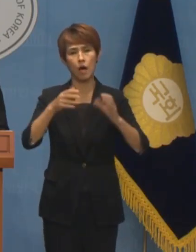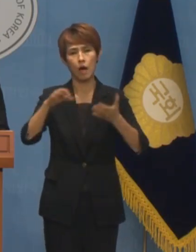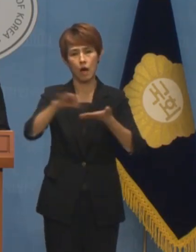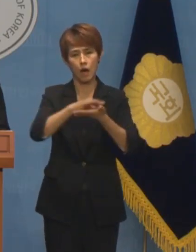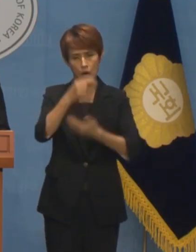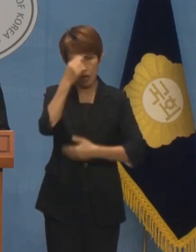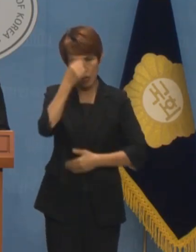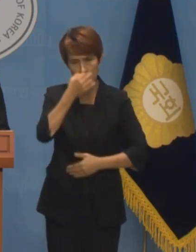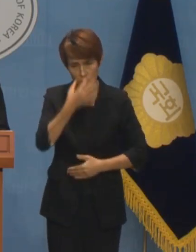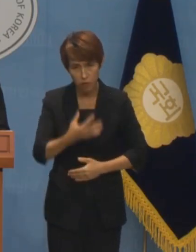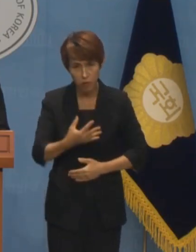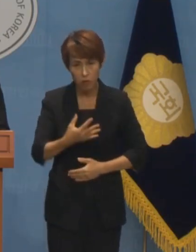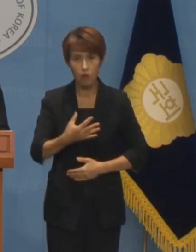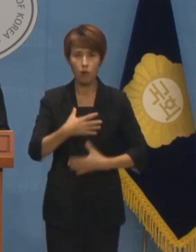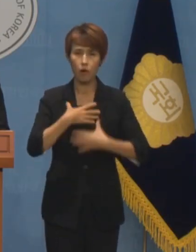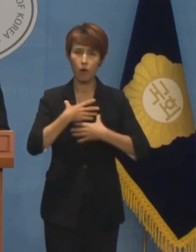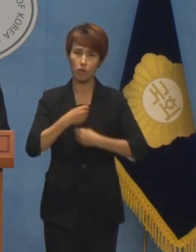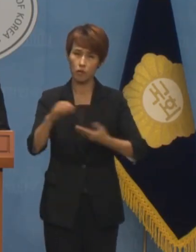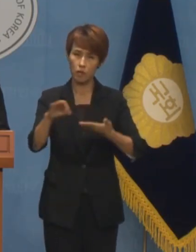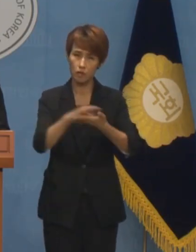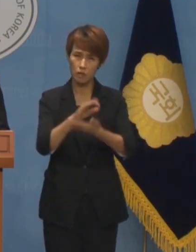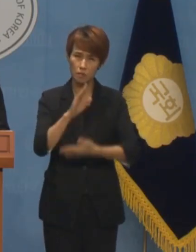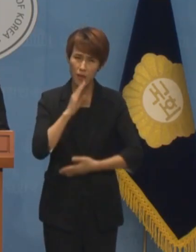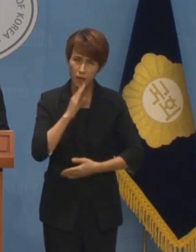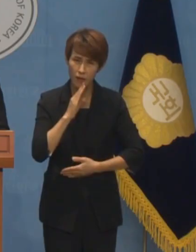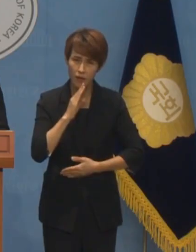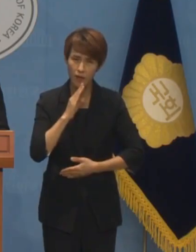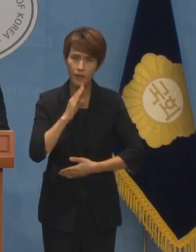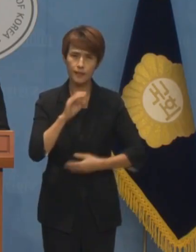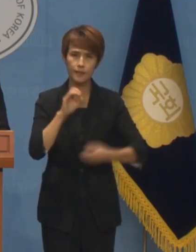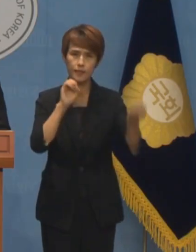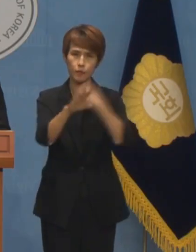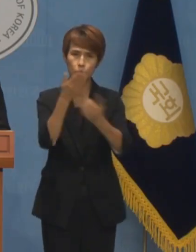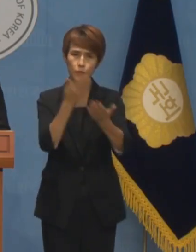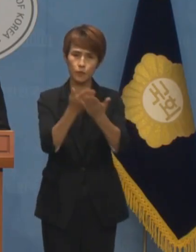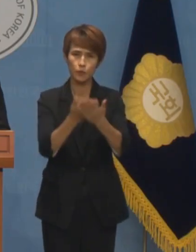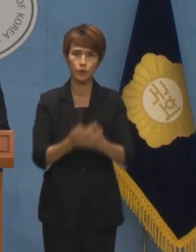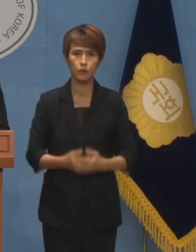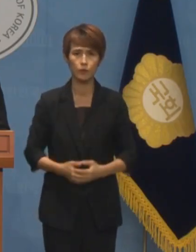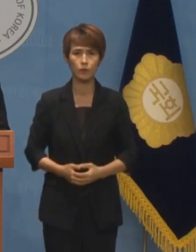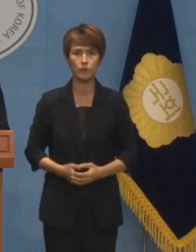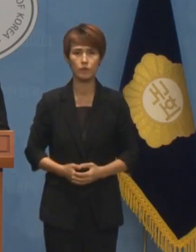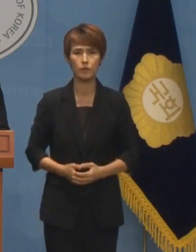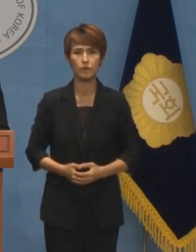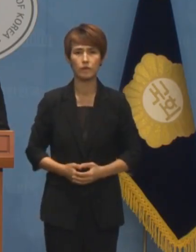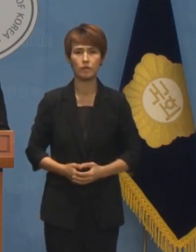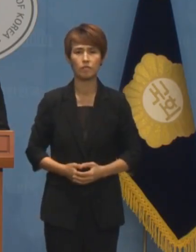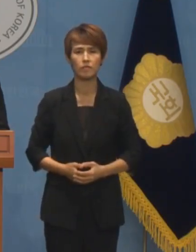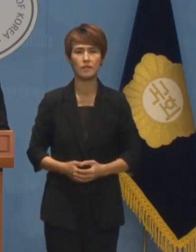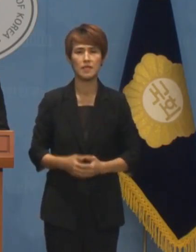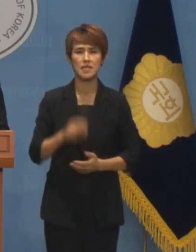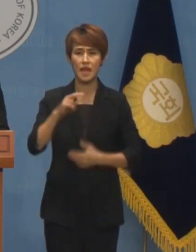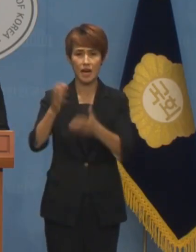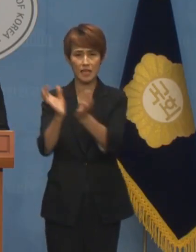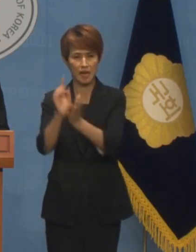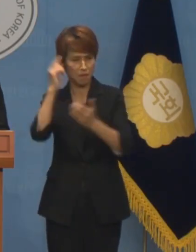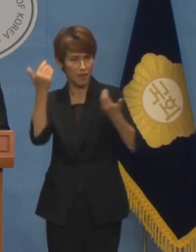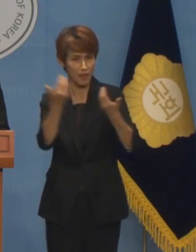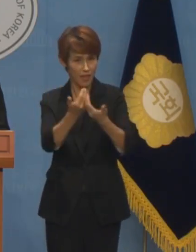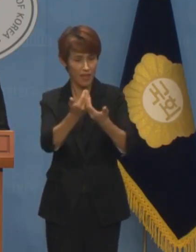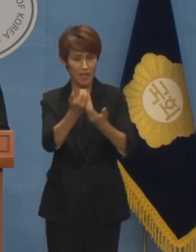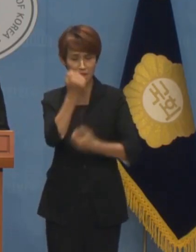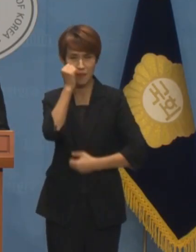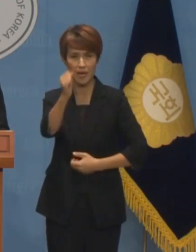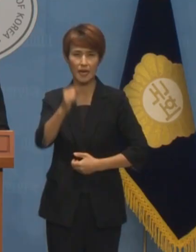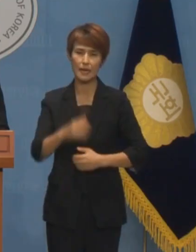것이 건전재정인지 똑바로 답하십시오. 어차피 여소야대 국회에서 야당이 반대할 테니